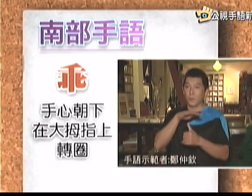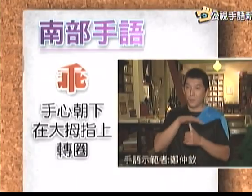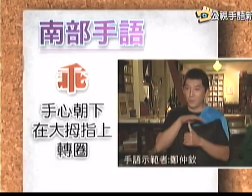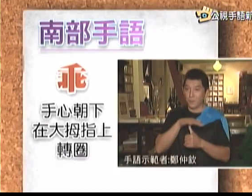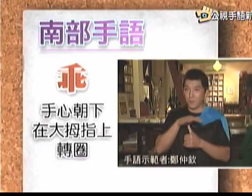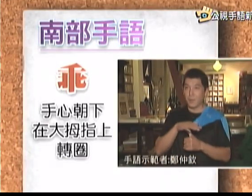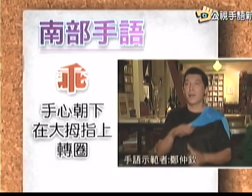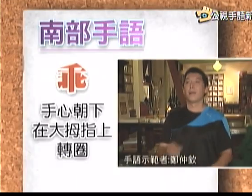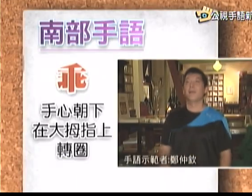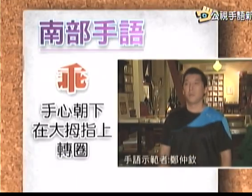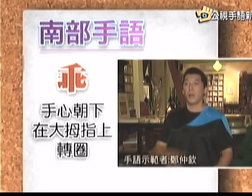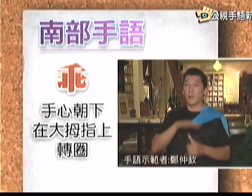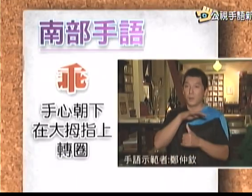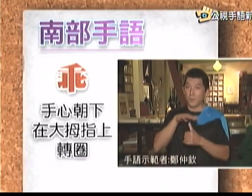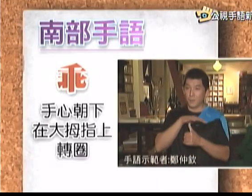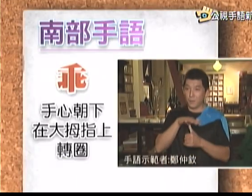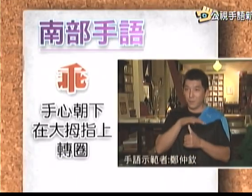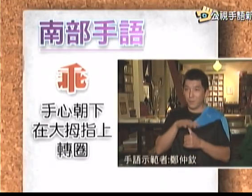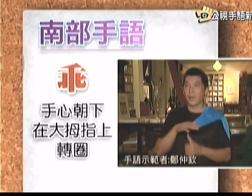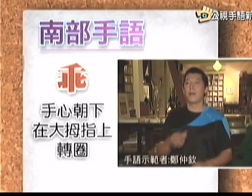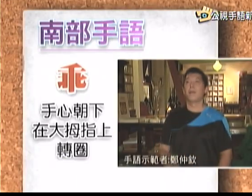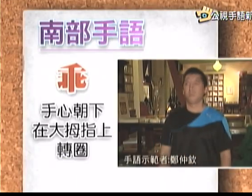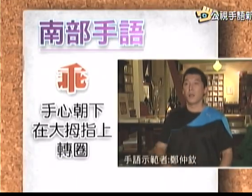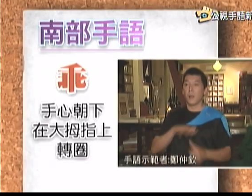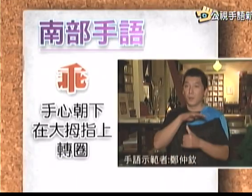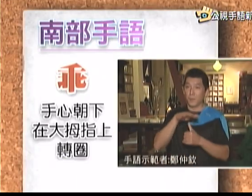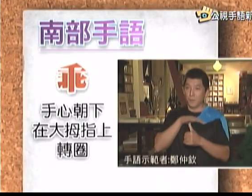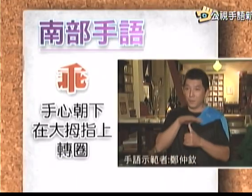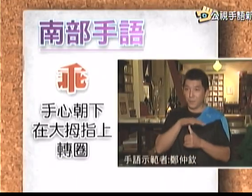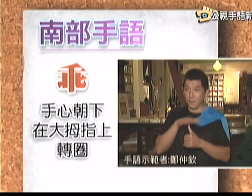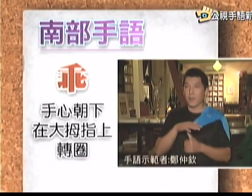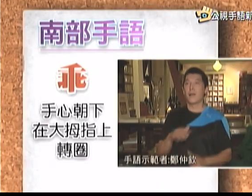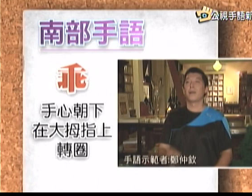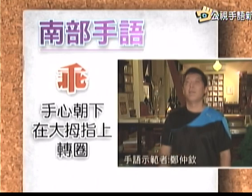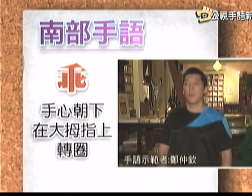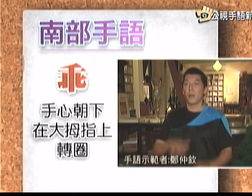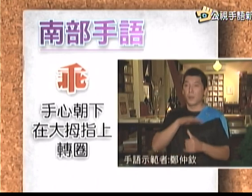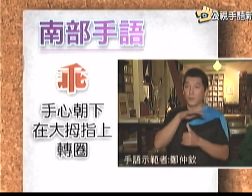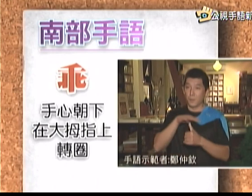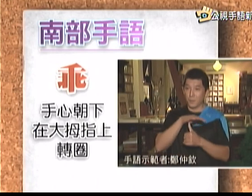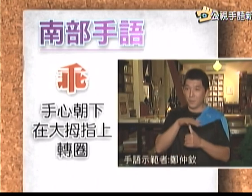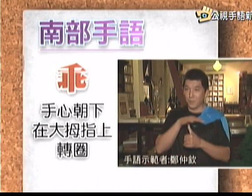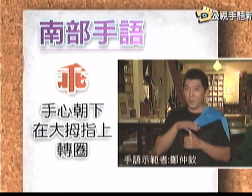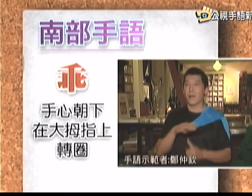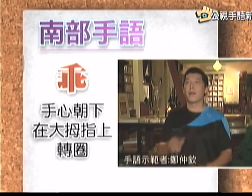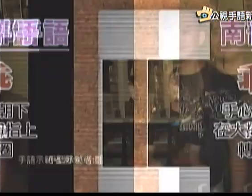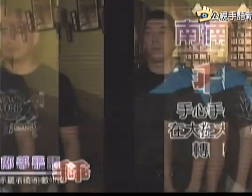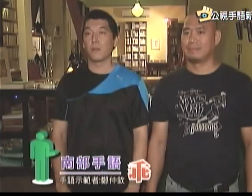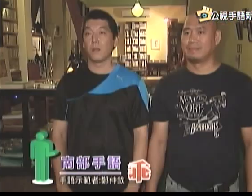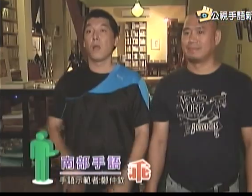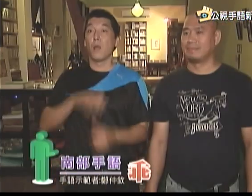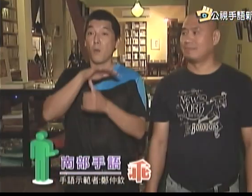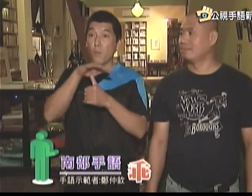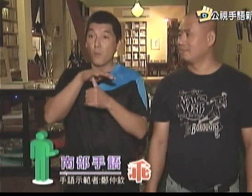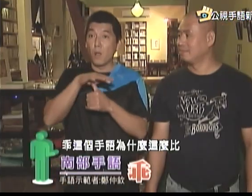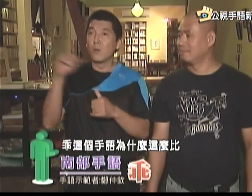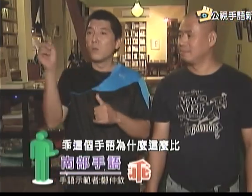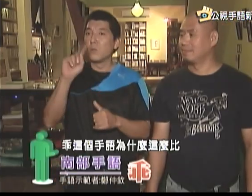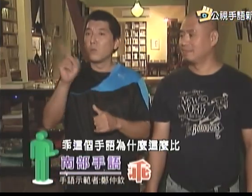南部手语的乖是一手手心朝下，在另外一手的大拇指上面转圈圈。乖这个手